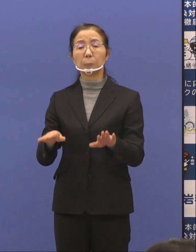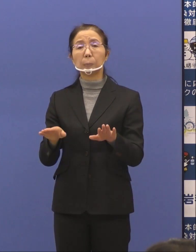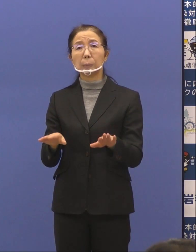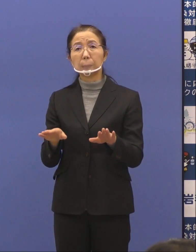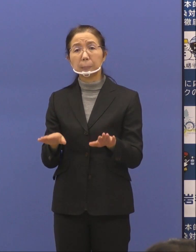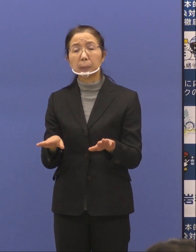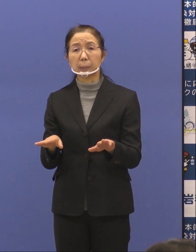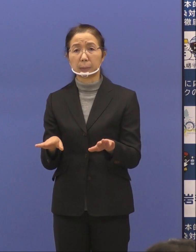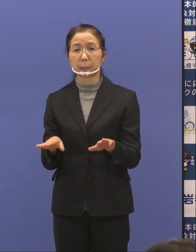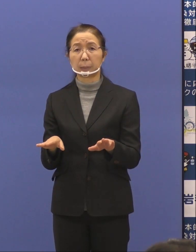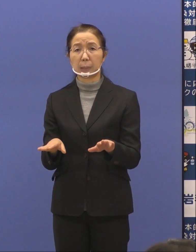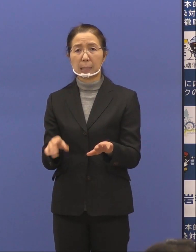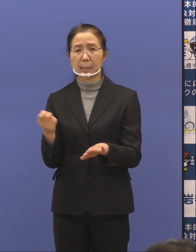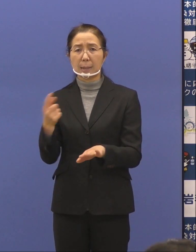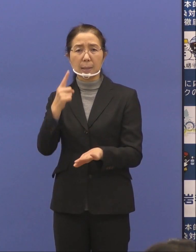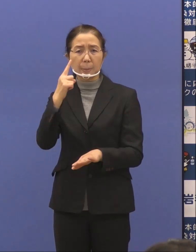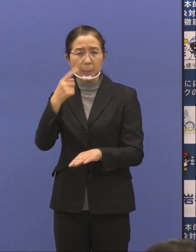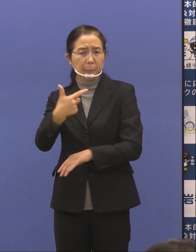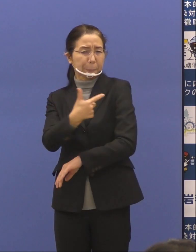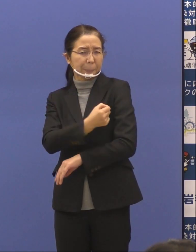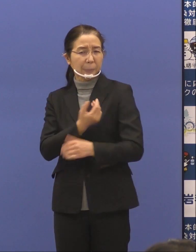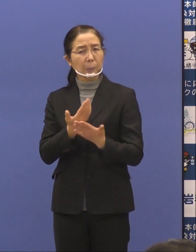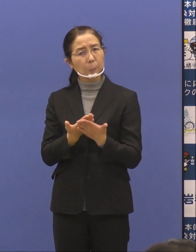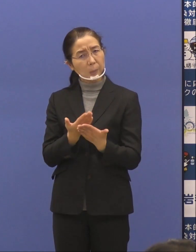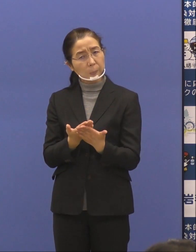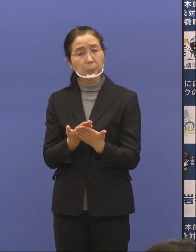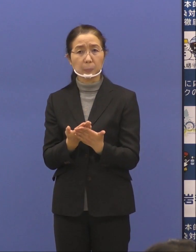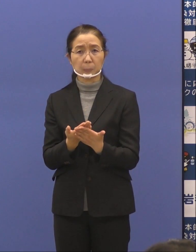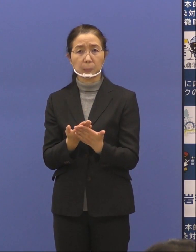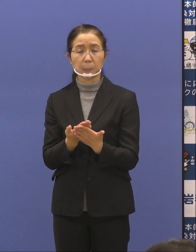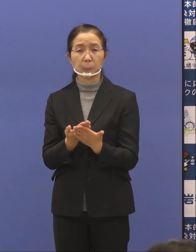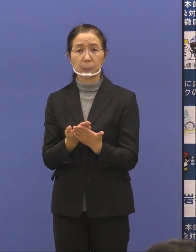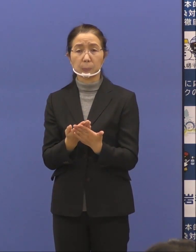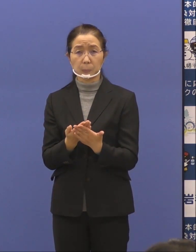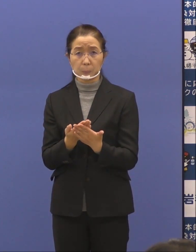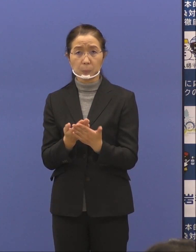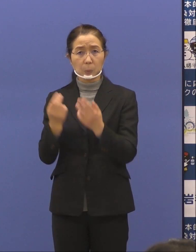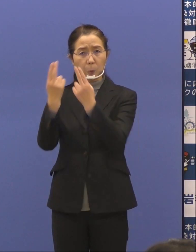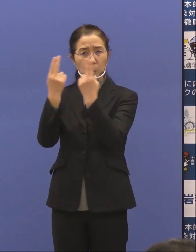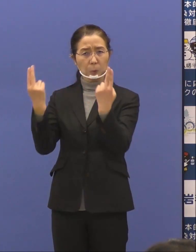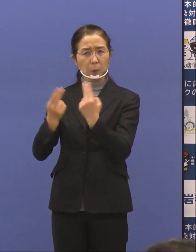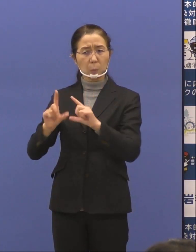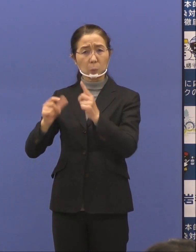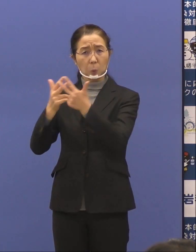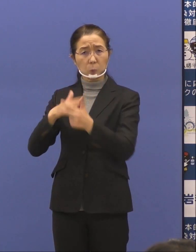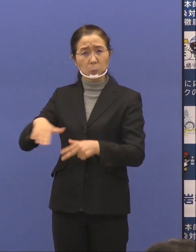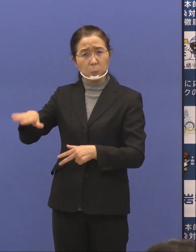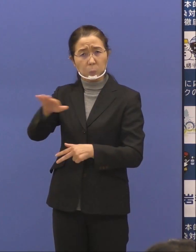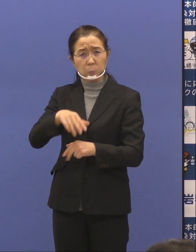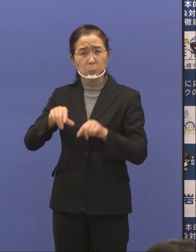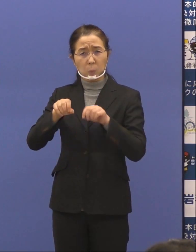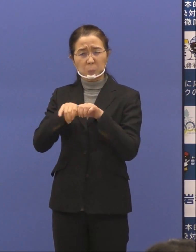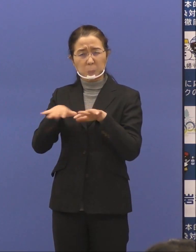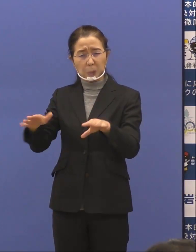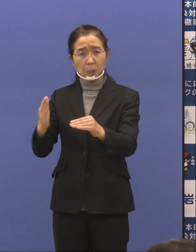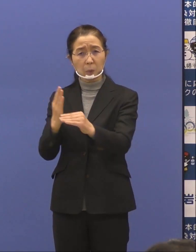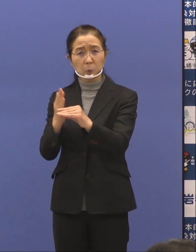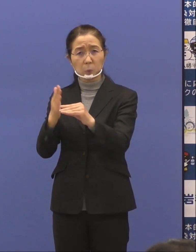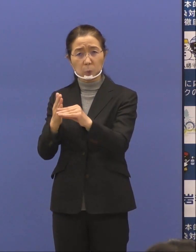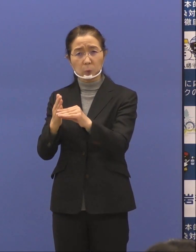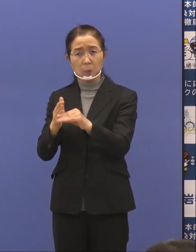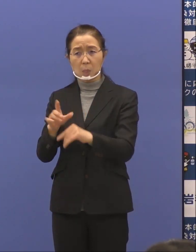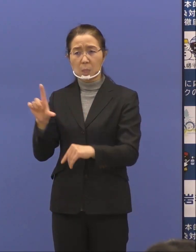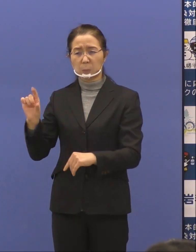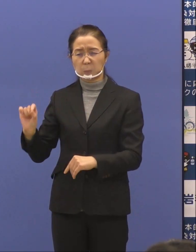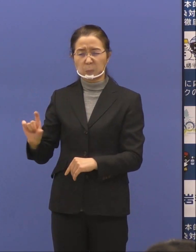方を早く打っていただきますと、この北海道東北の方の感染もこのブレーキが